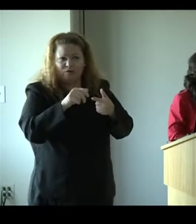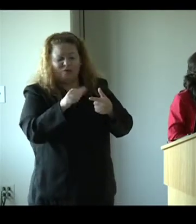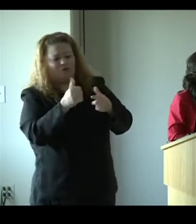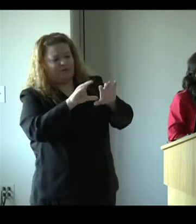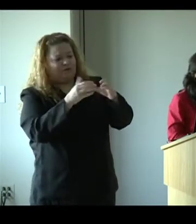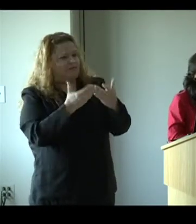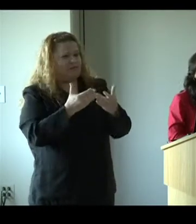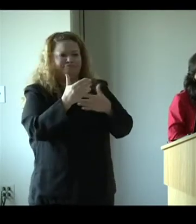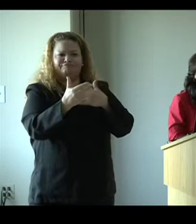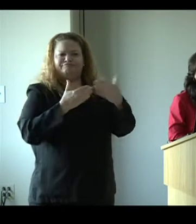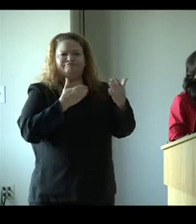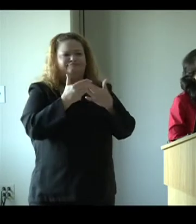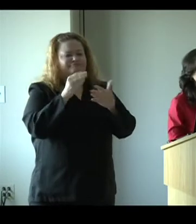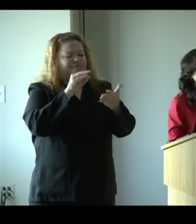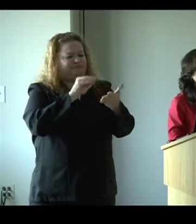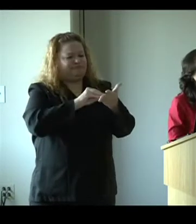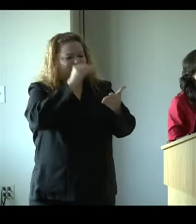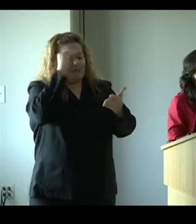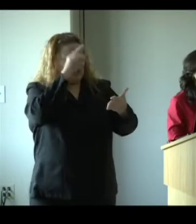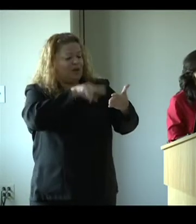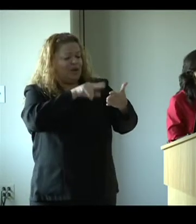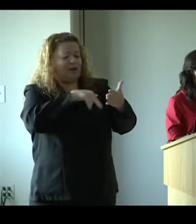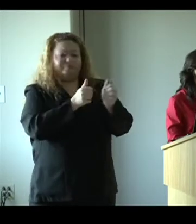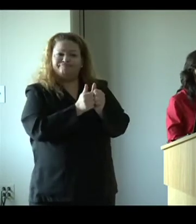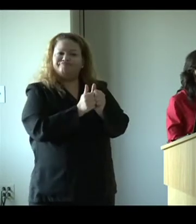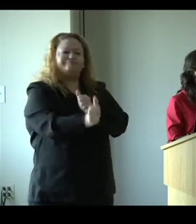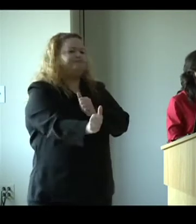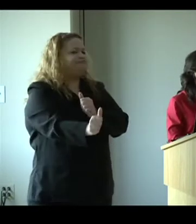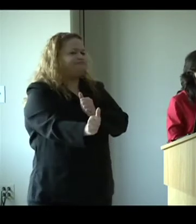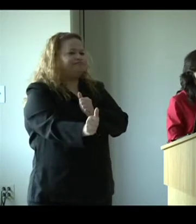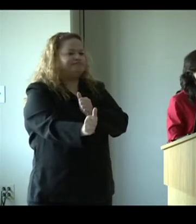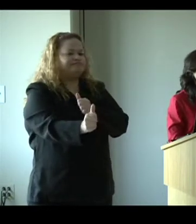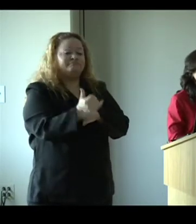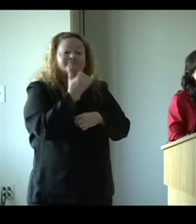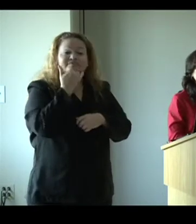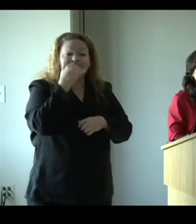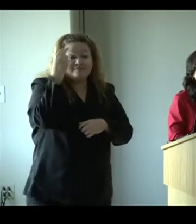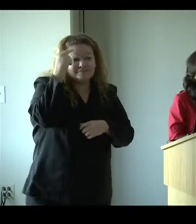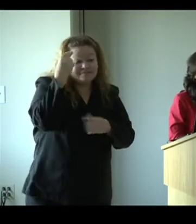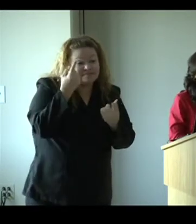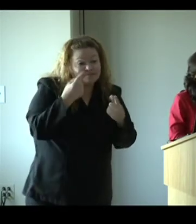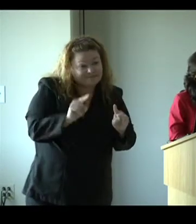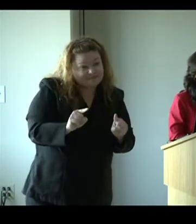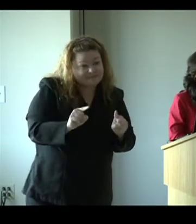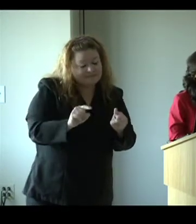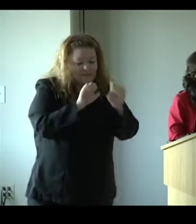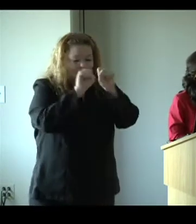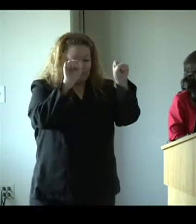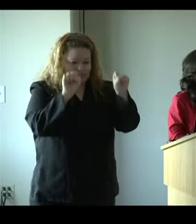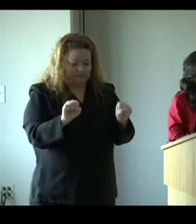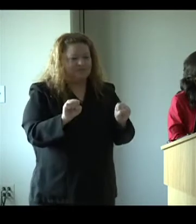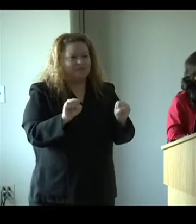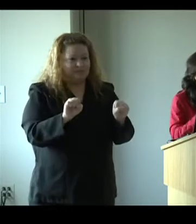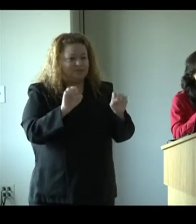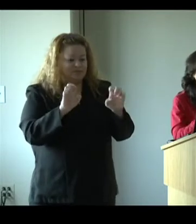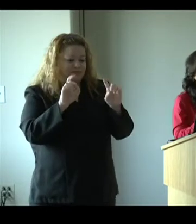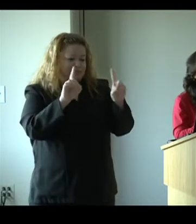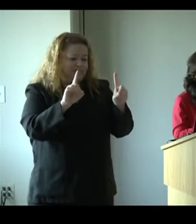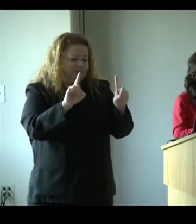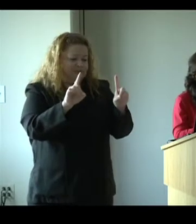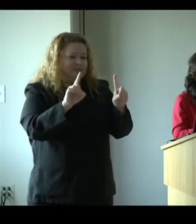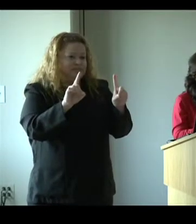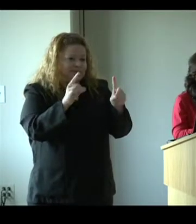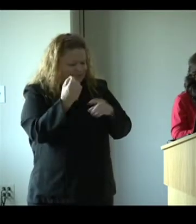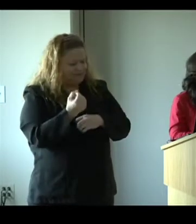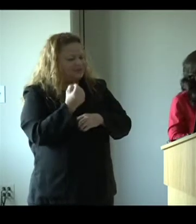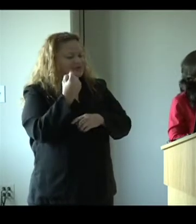no importa no aprendió a leer no pasa Qué pasó con mi sobrino Pues en el sistema en el que estaba entendían esto que